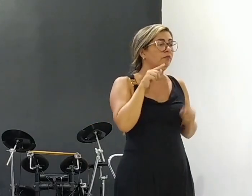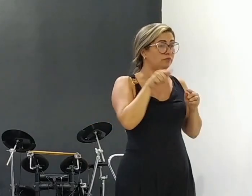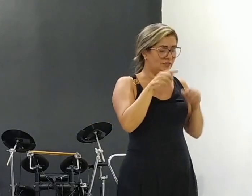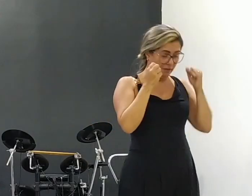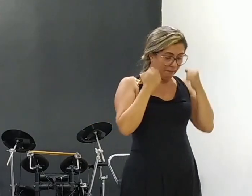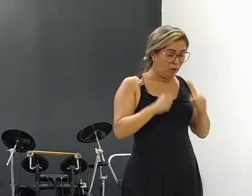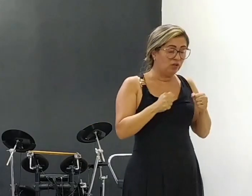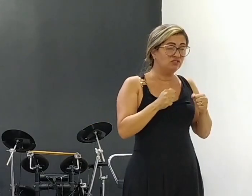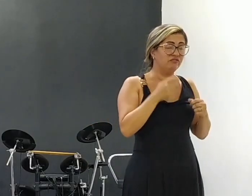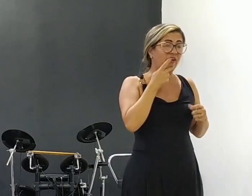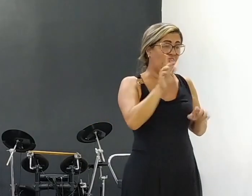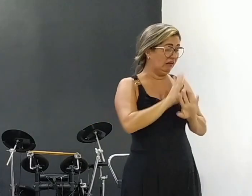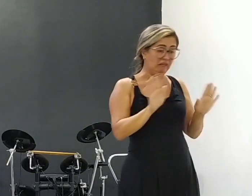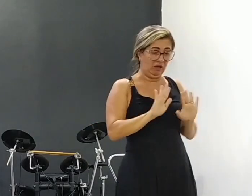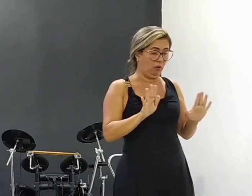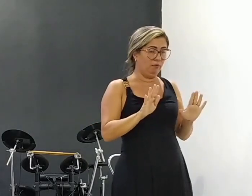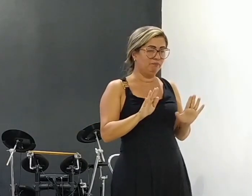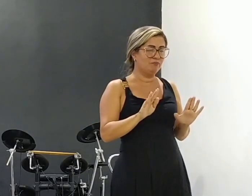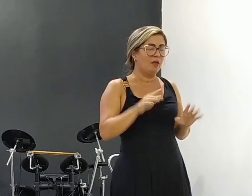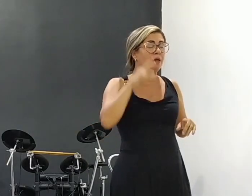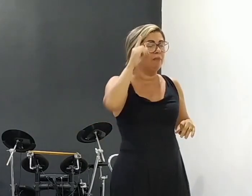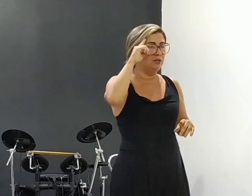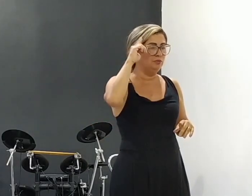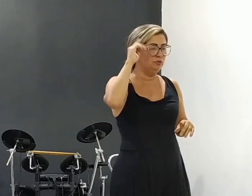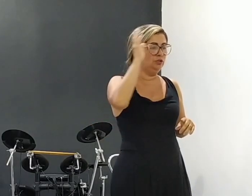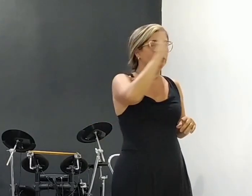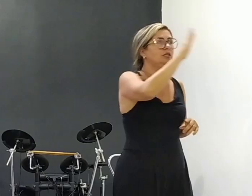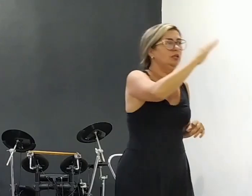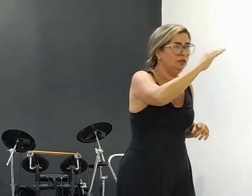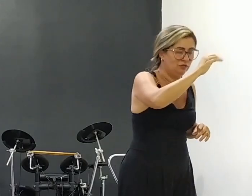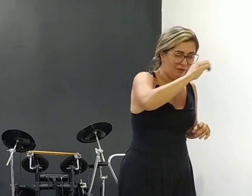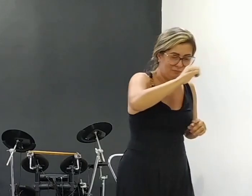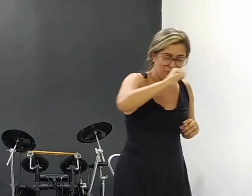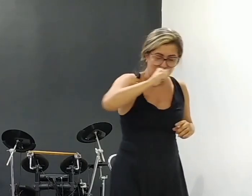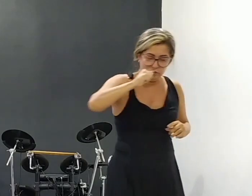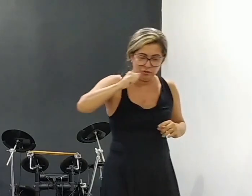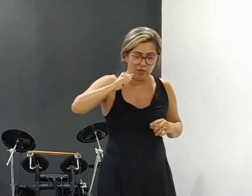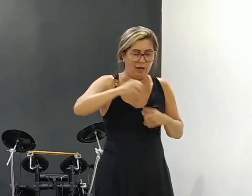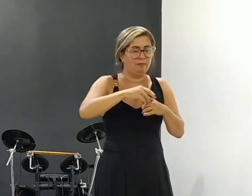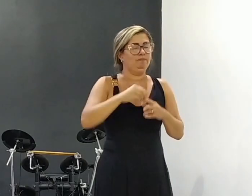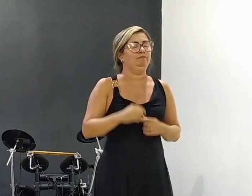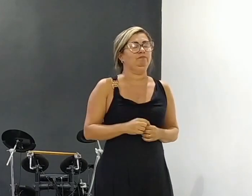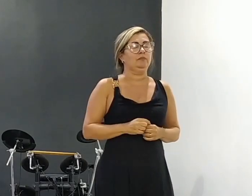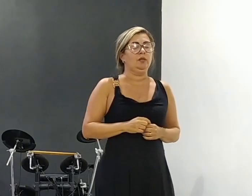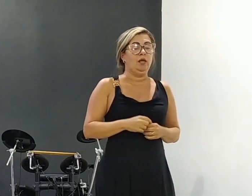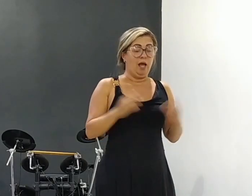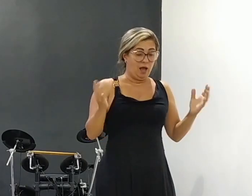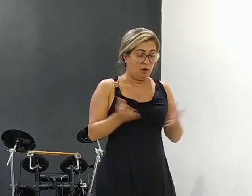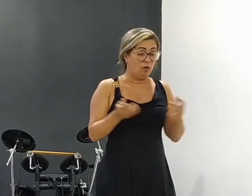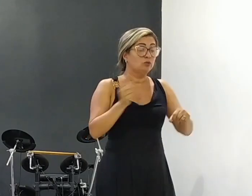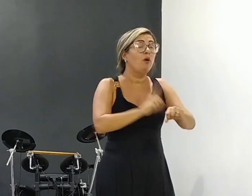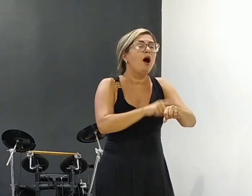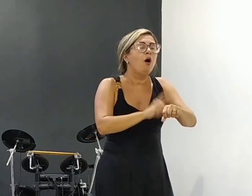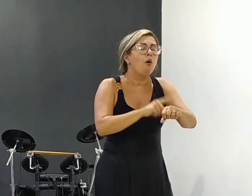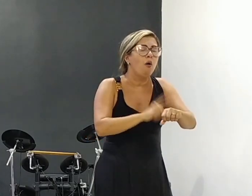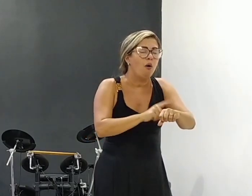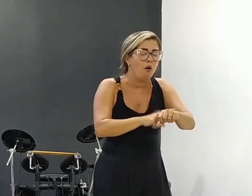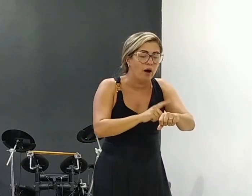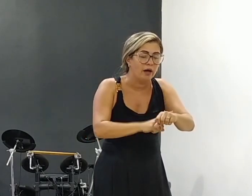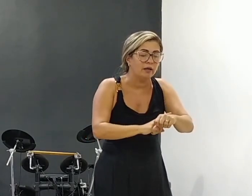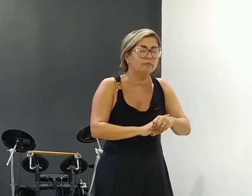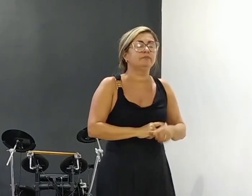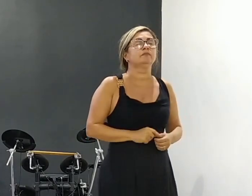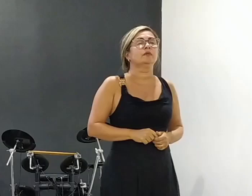dizer não agora, mas um dia Deus vai te puxar, nem que seja pela orelha, e vai falar: chegou a tua hora, chegou a